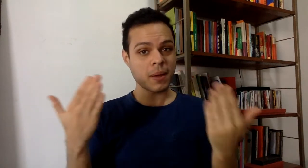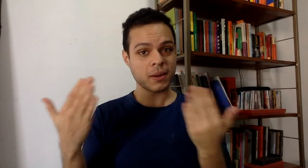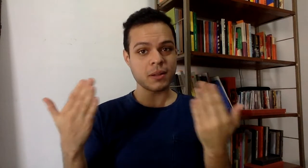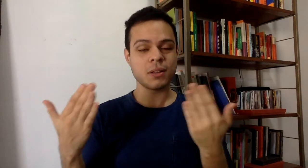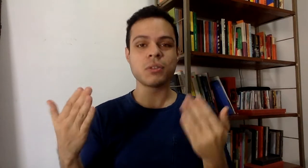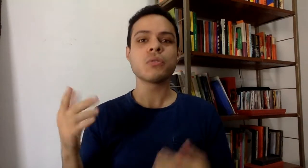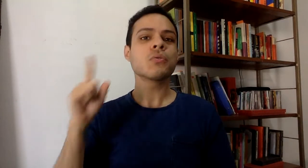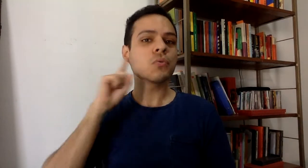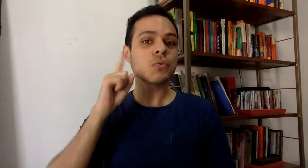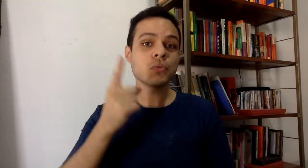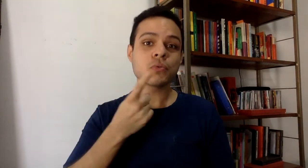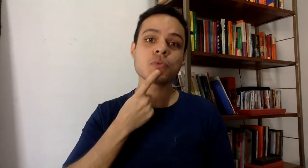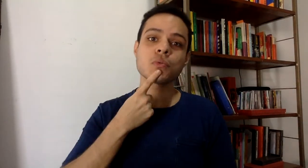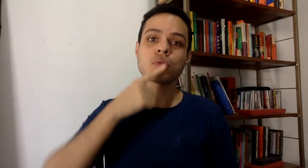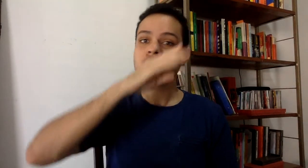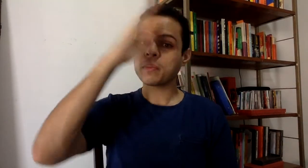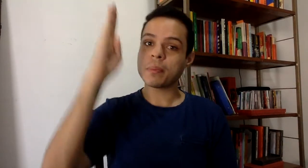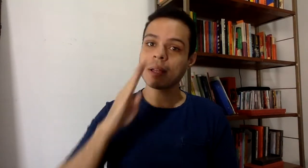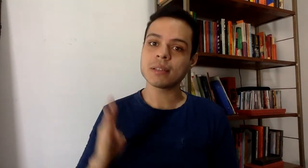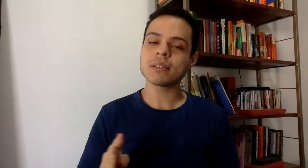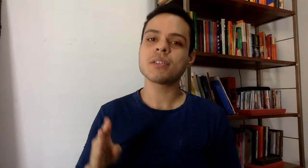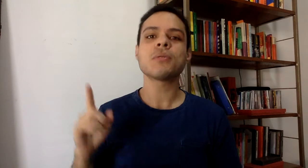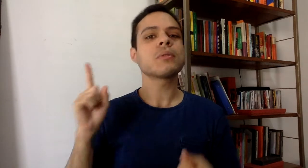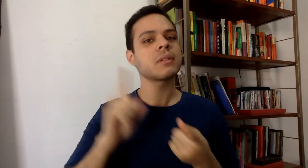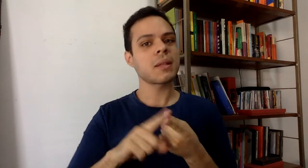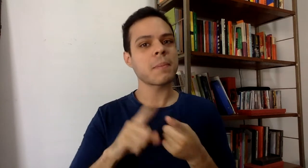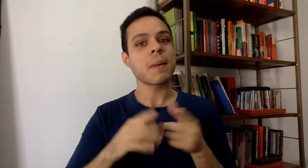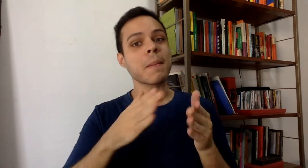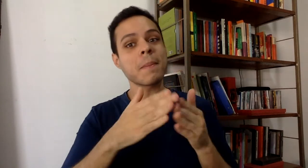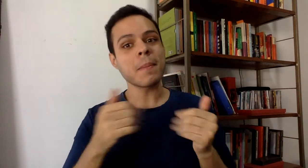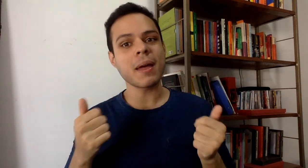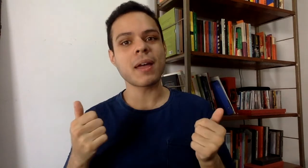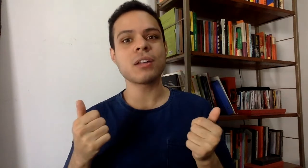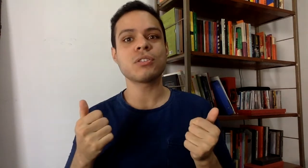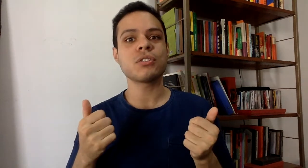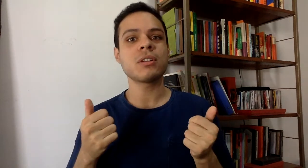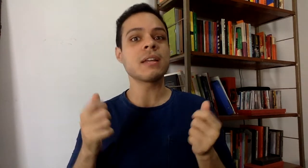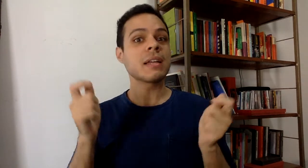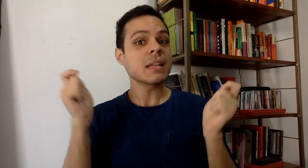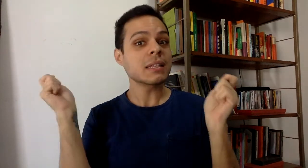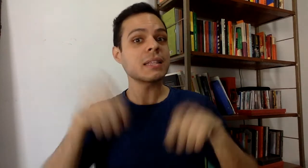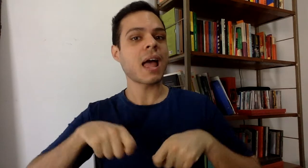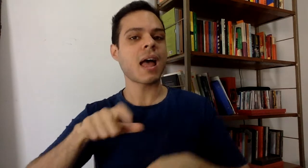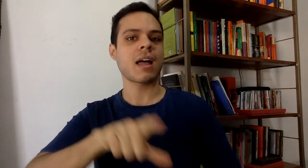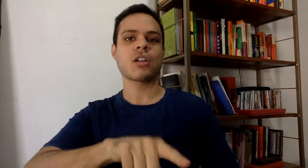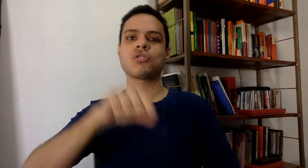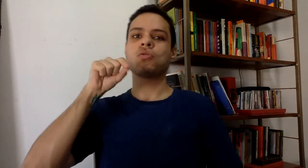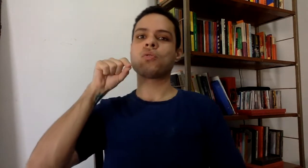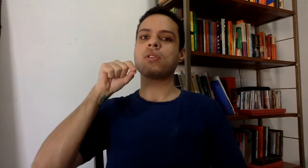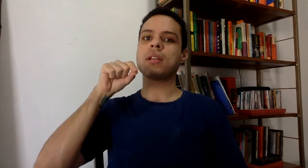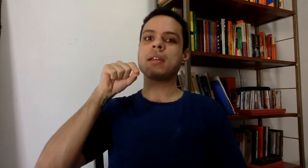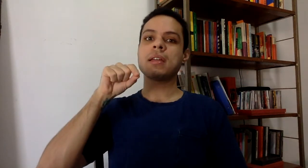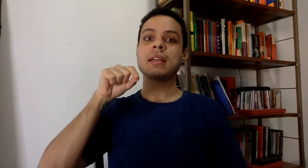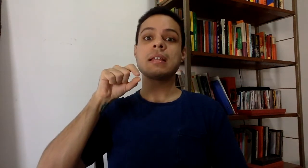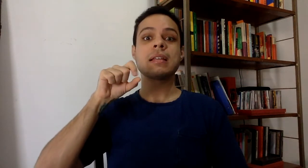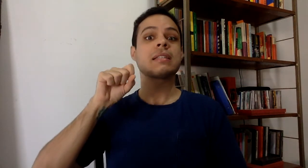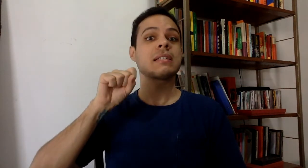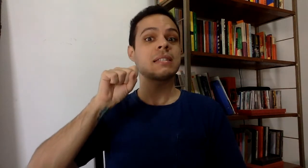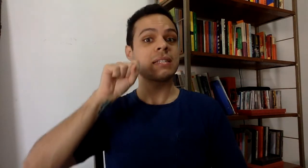da comunidade indígena. E em comparação com os surdos do Brasil, eles pedem a possibilidade de